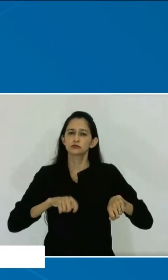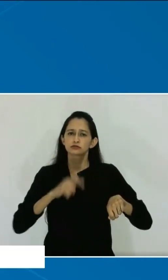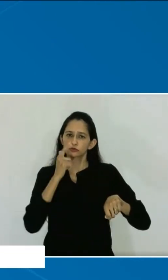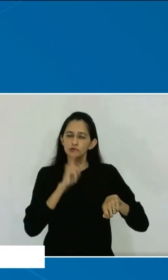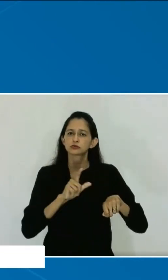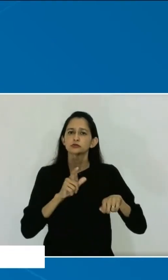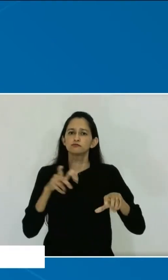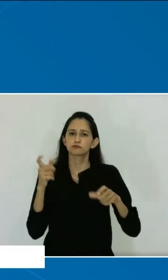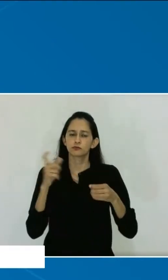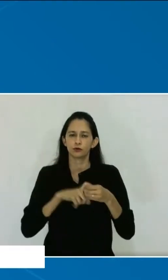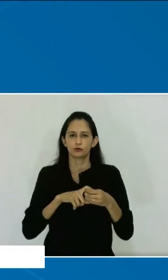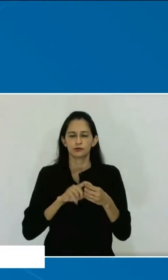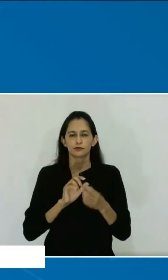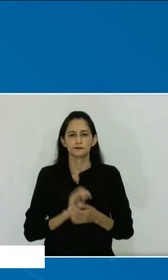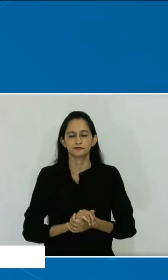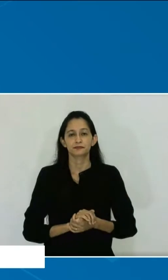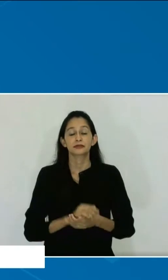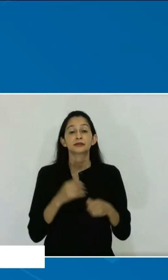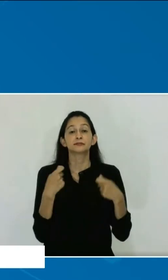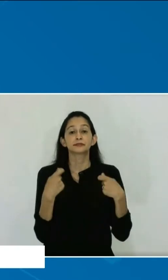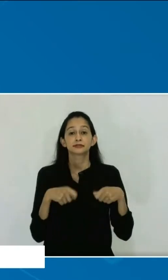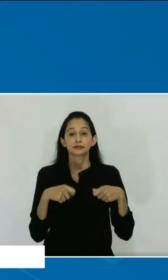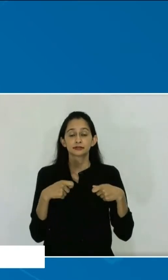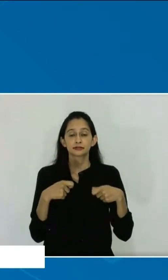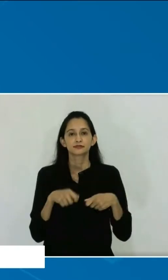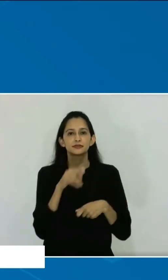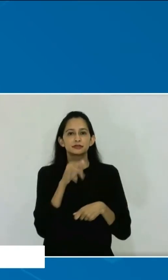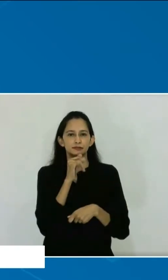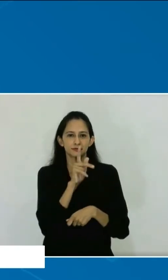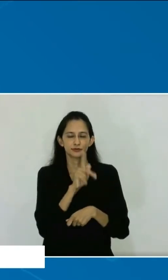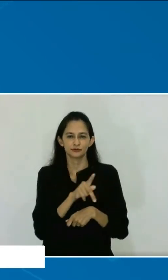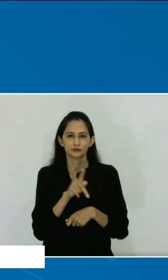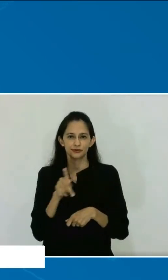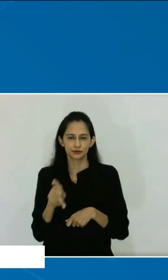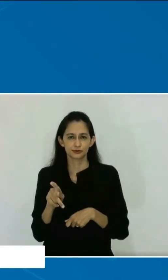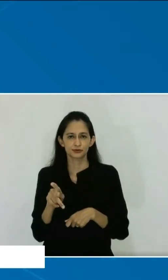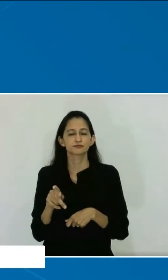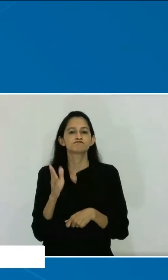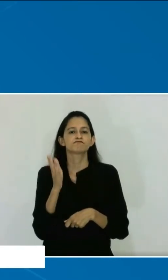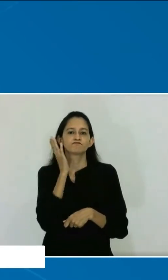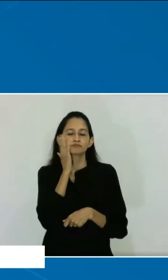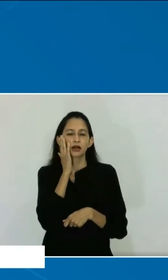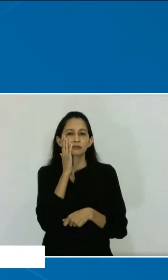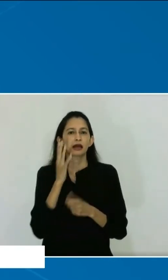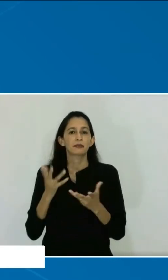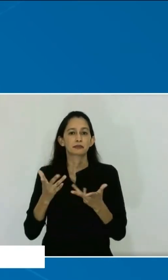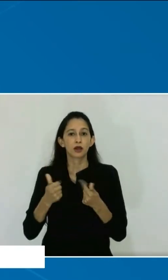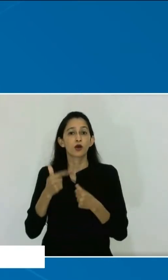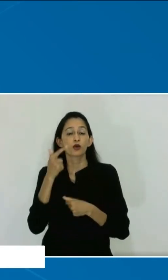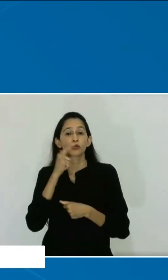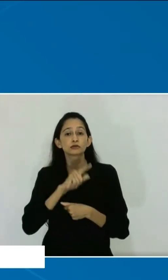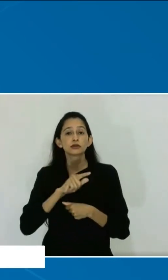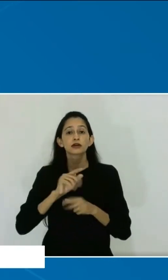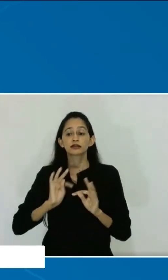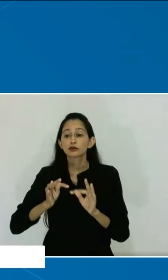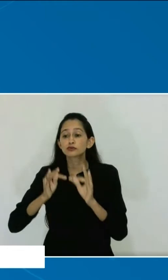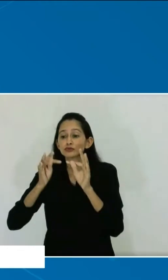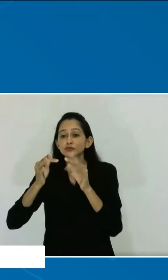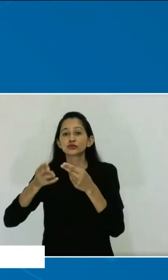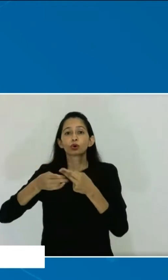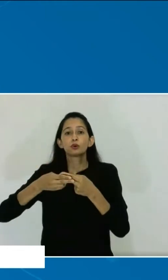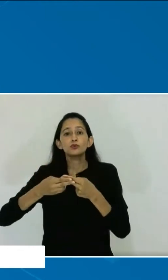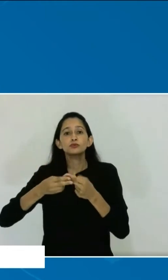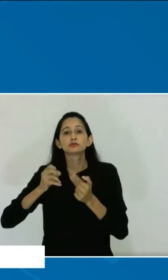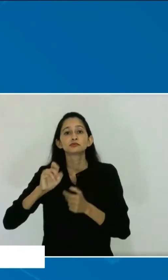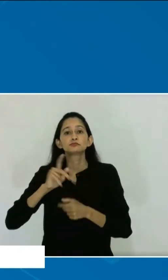fazê-lo. Nós tínhamos que garantir também que os docentes tivessem condição de assimilar a tecnologia